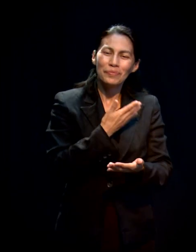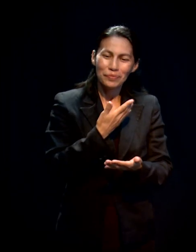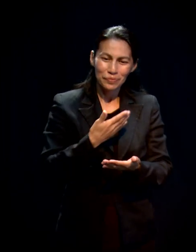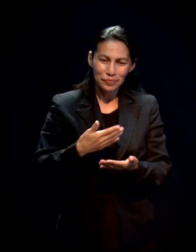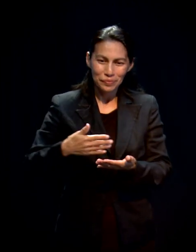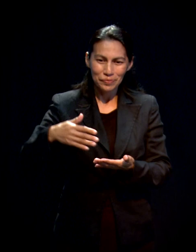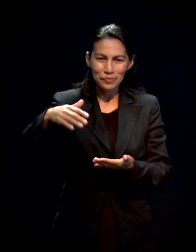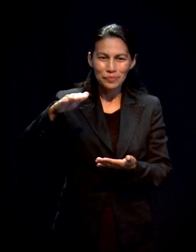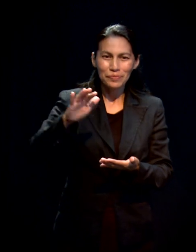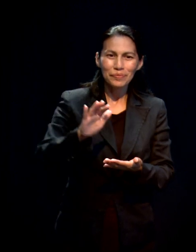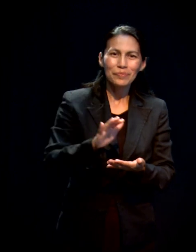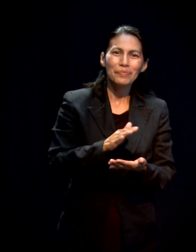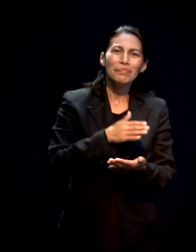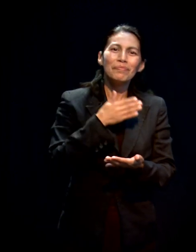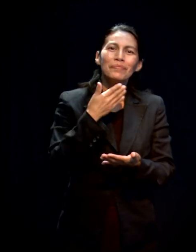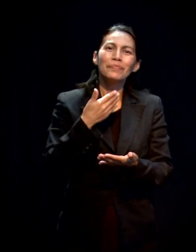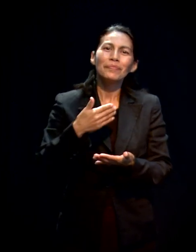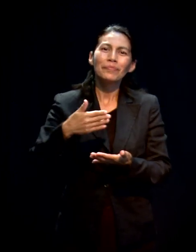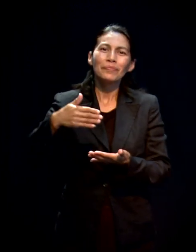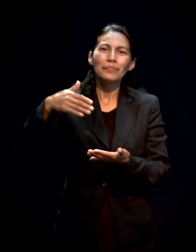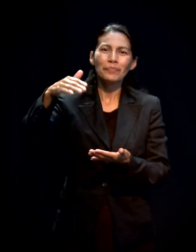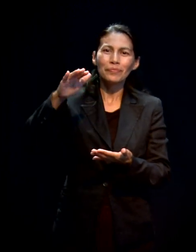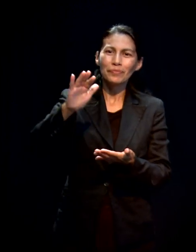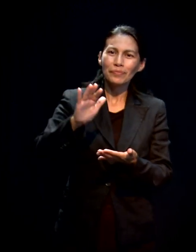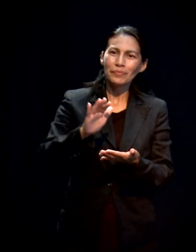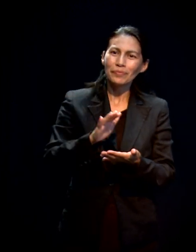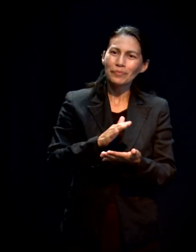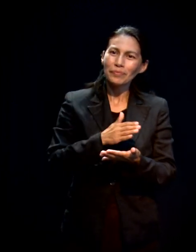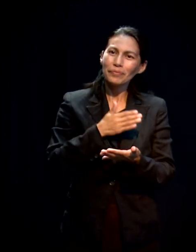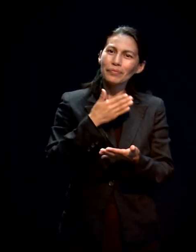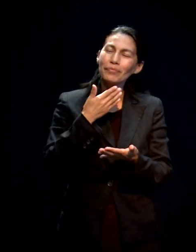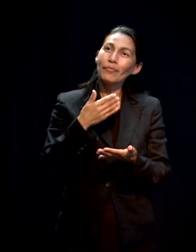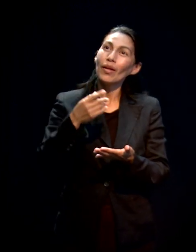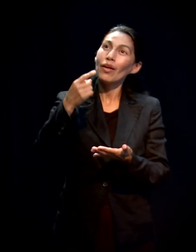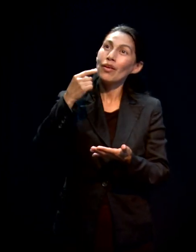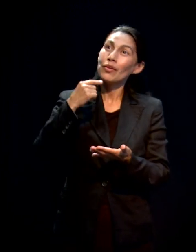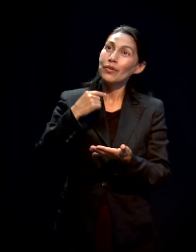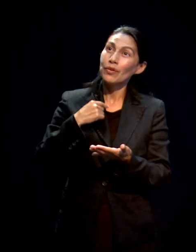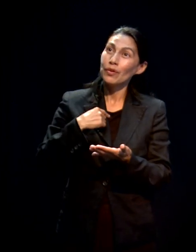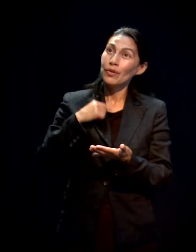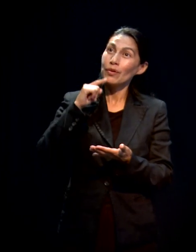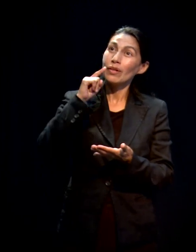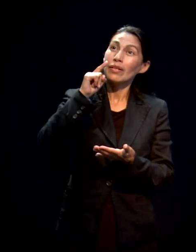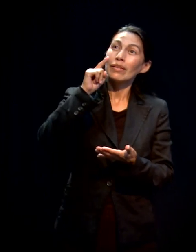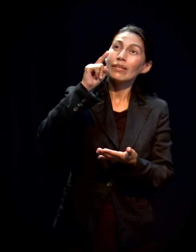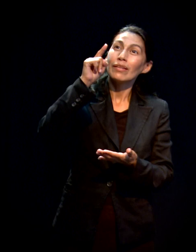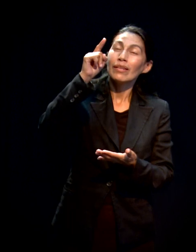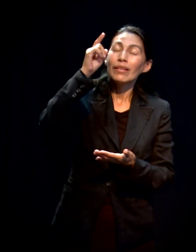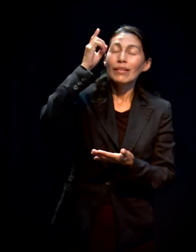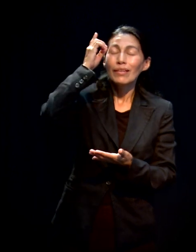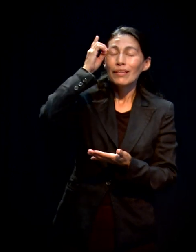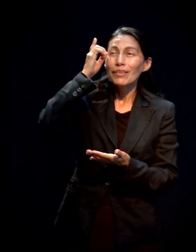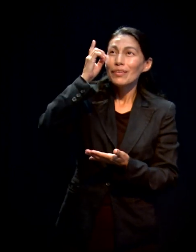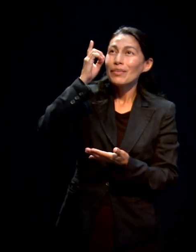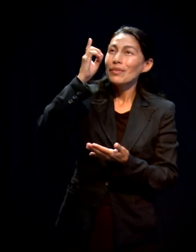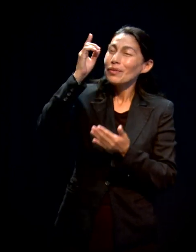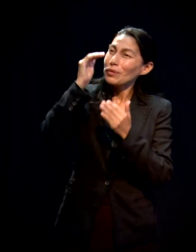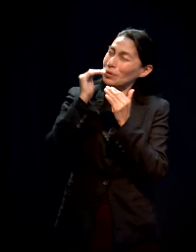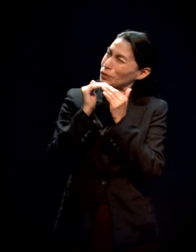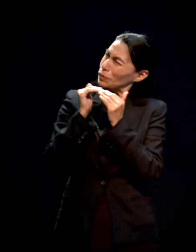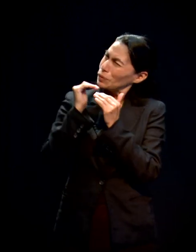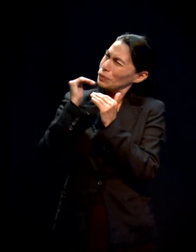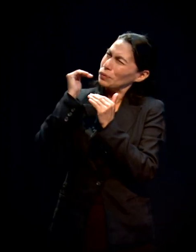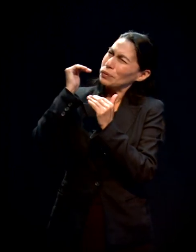quien avale su medio tú sobre eso